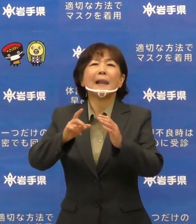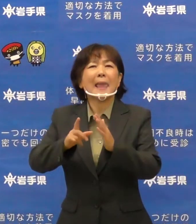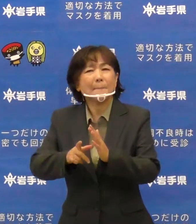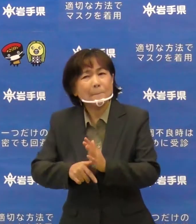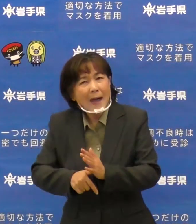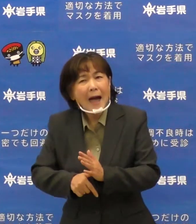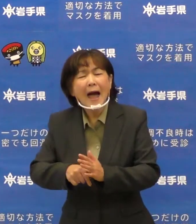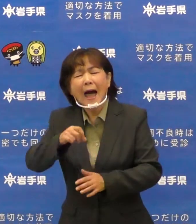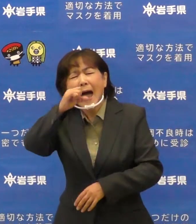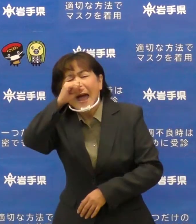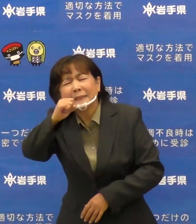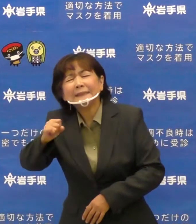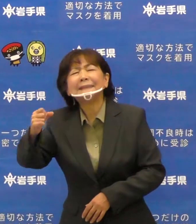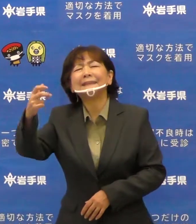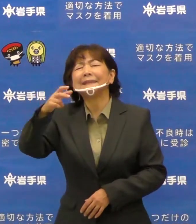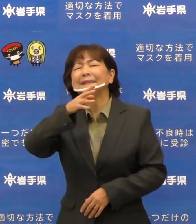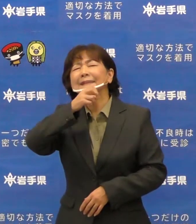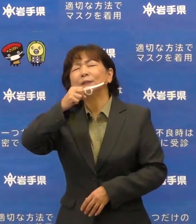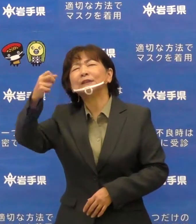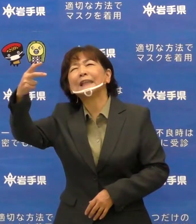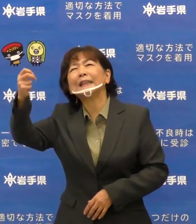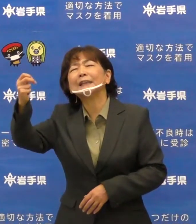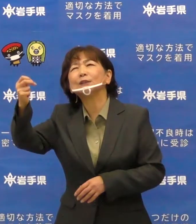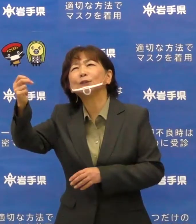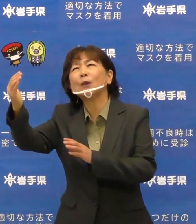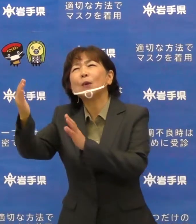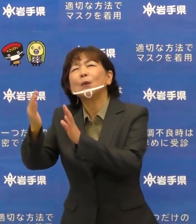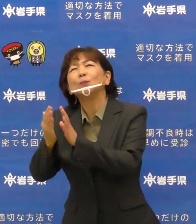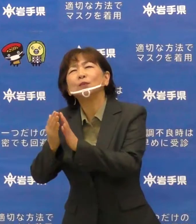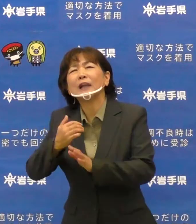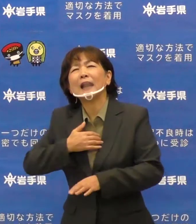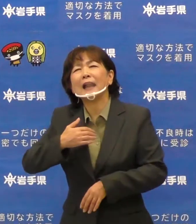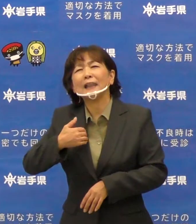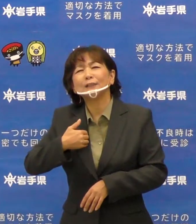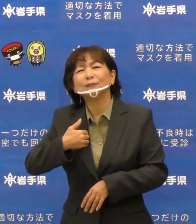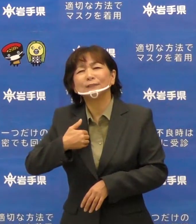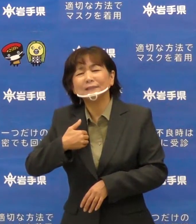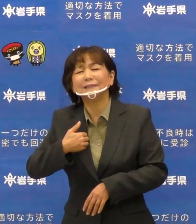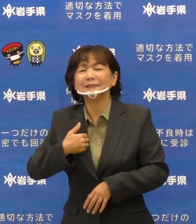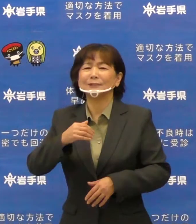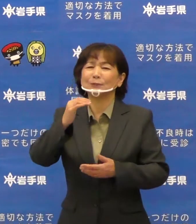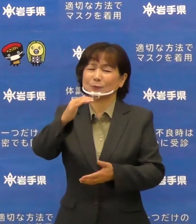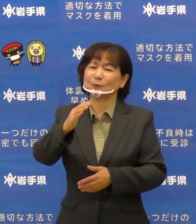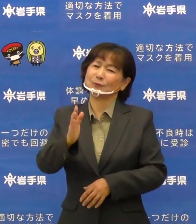話で全然最近の話じゃないんですけど、